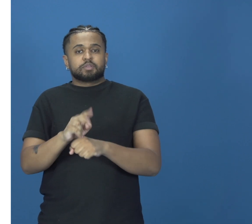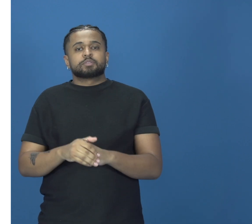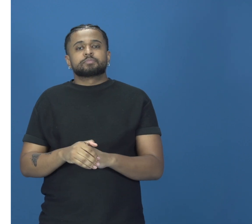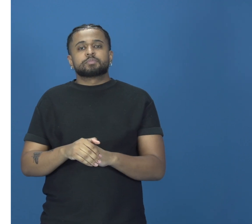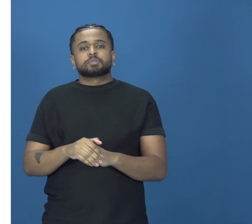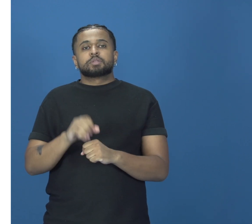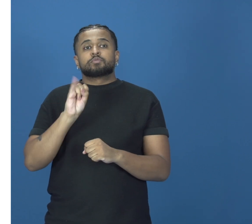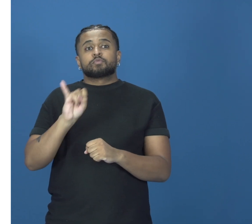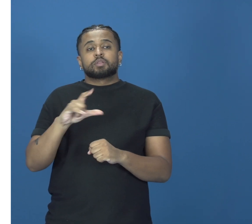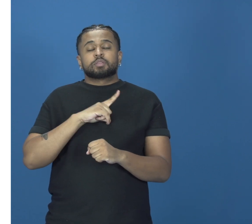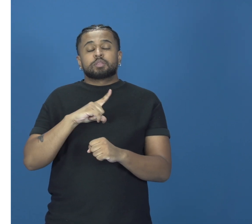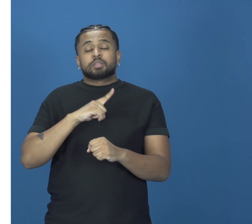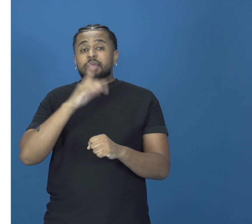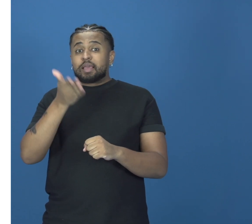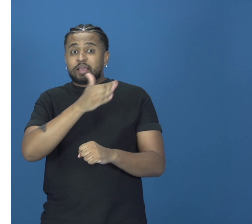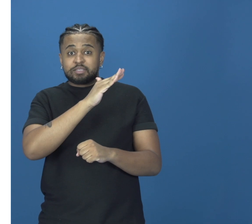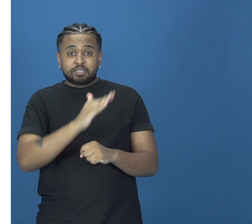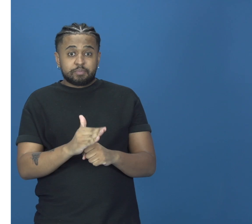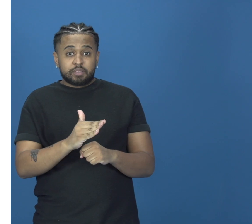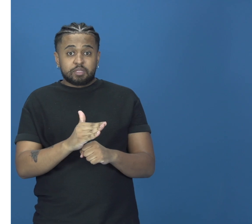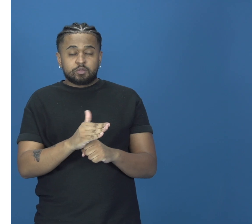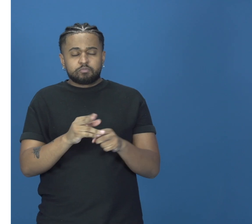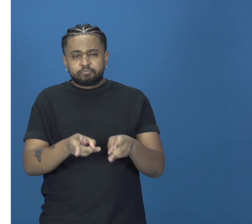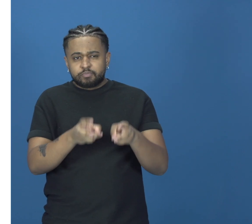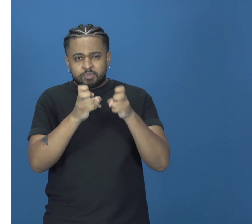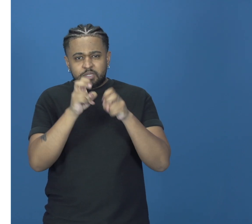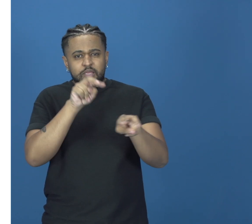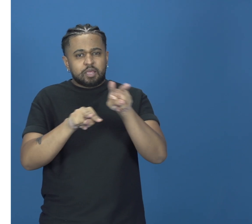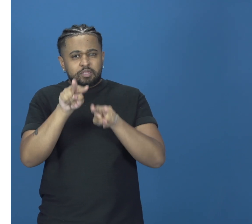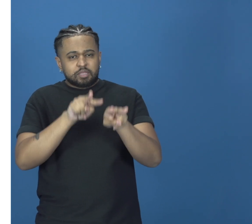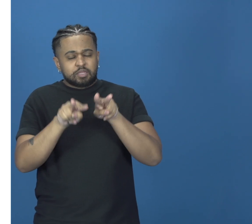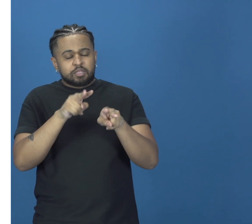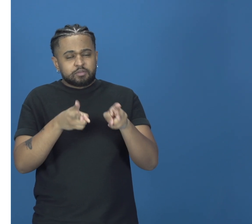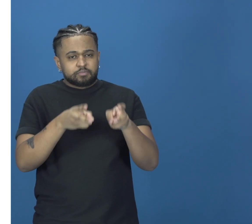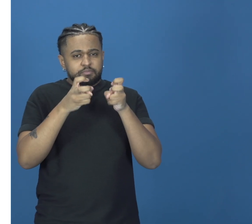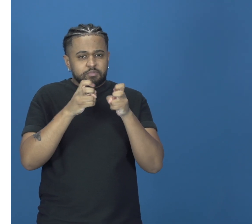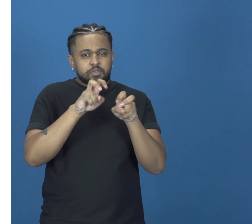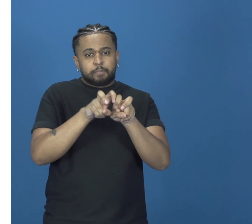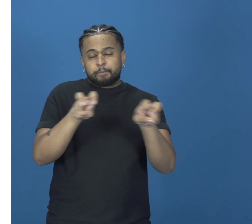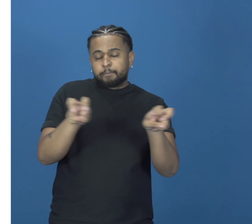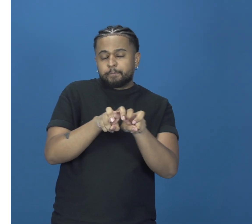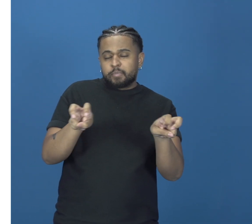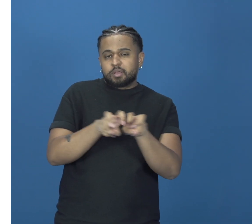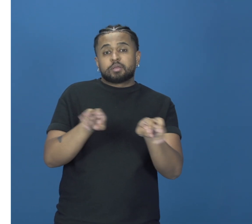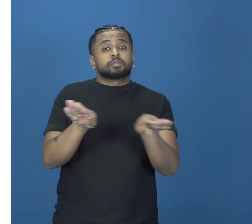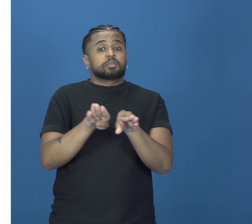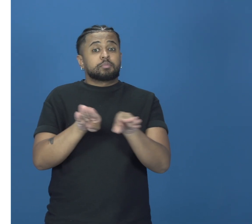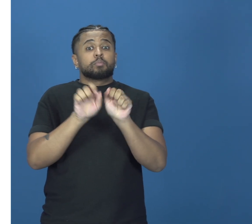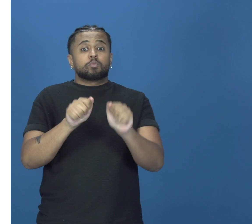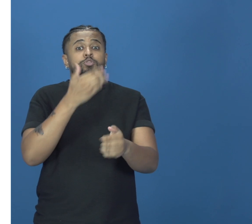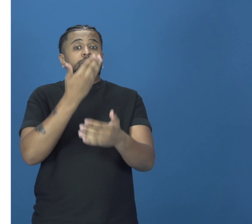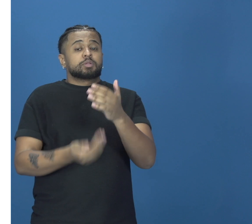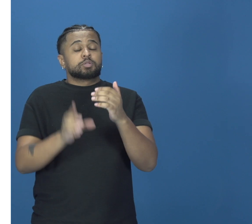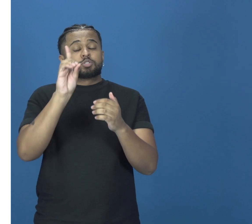tal situação ensejará o cancelamento das aferições e análises realizadas pelas bancas e a consequente